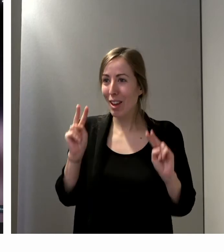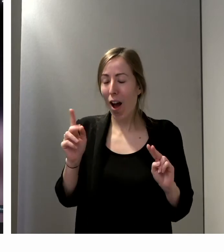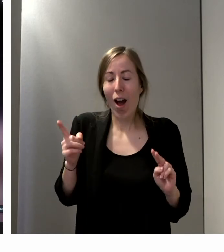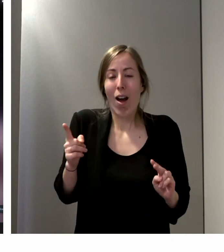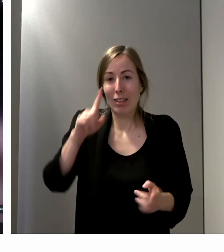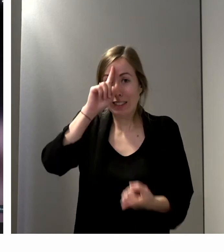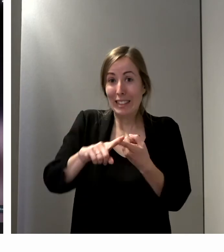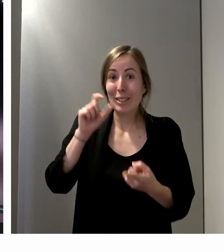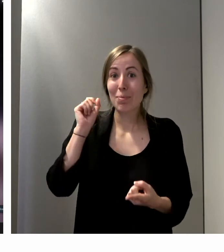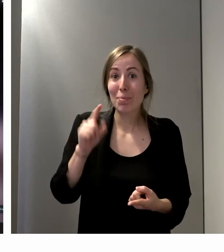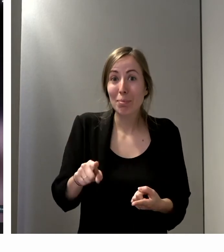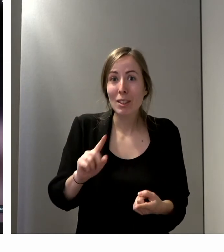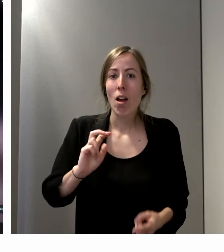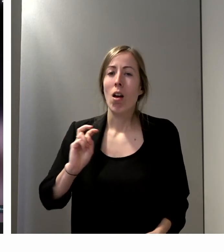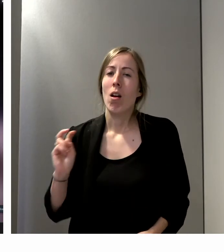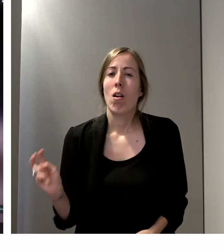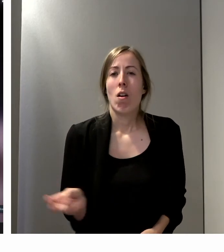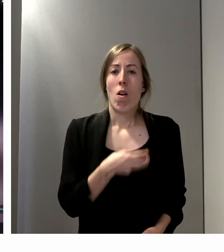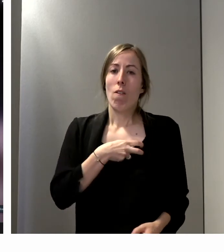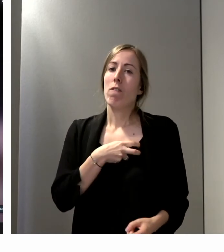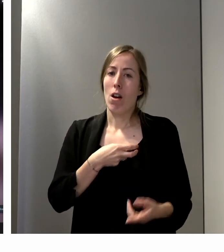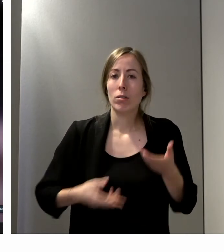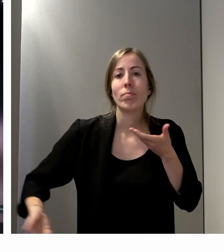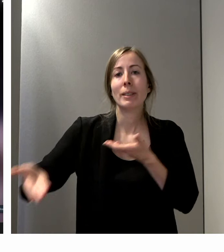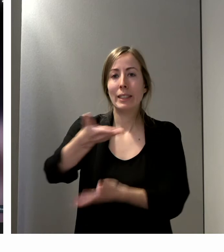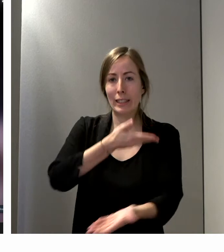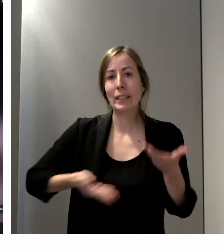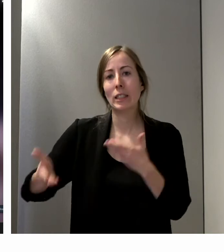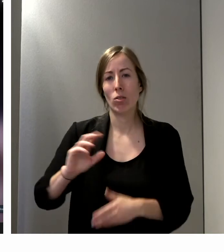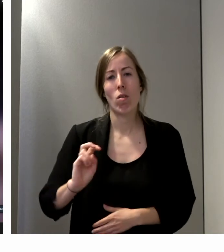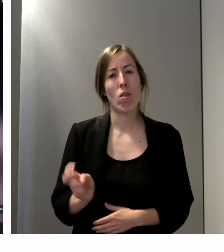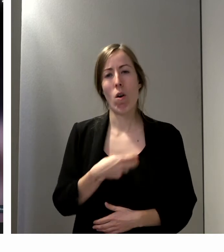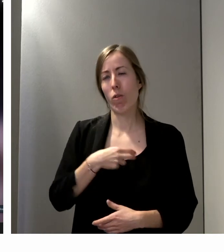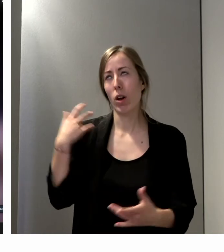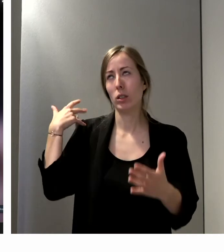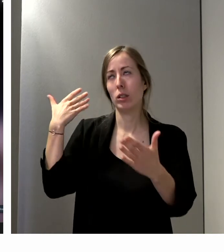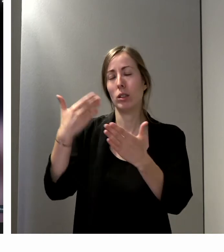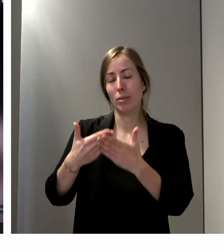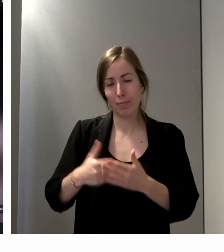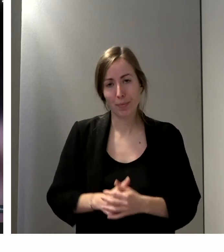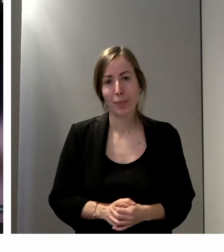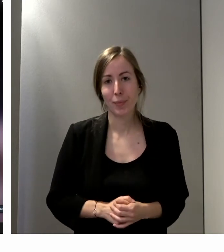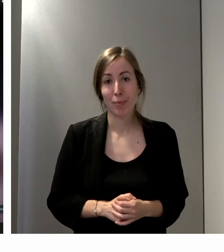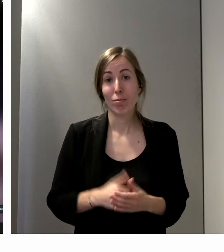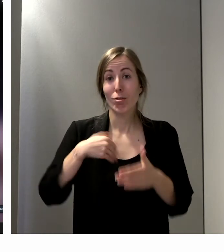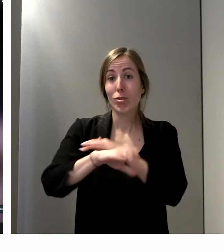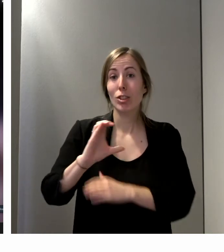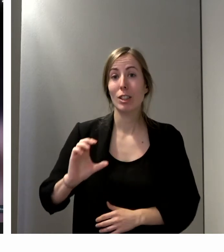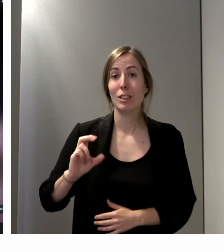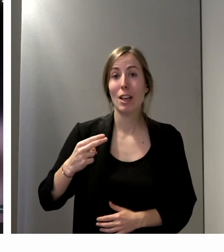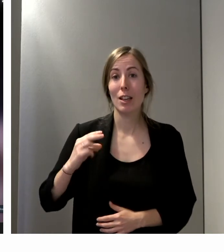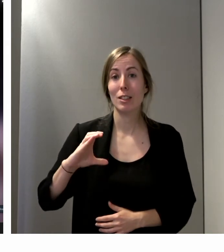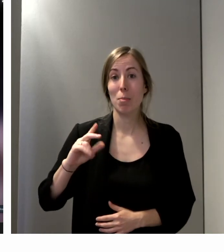ce sujet-là est enfin soit débattu et discuté au CNCPH